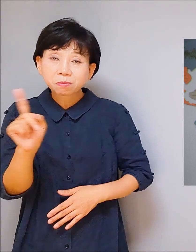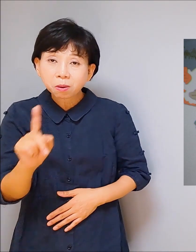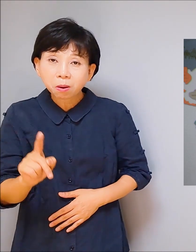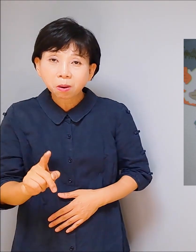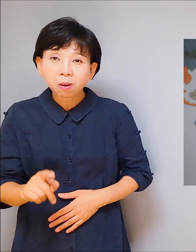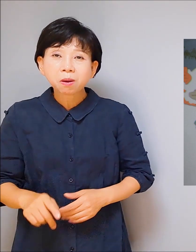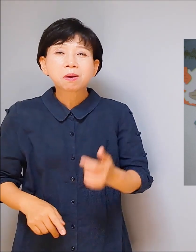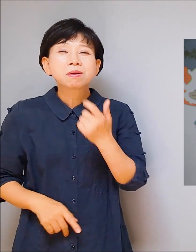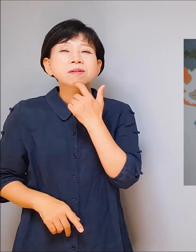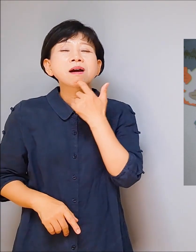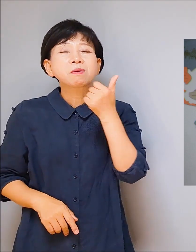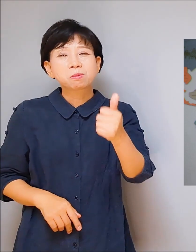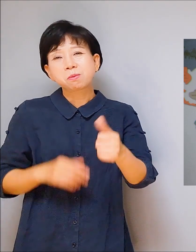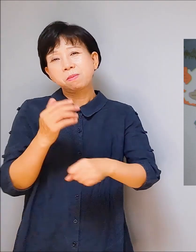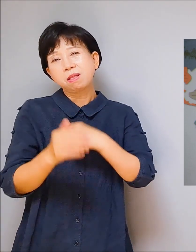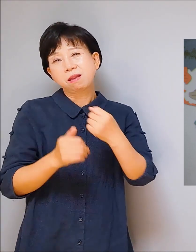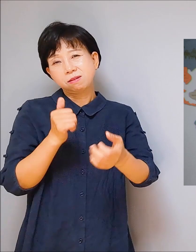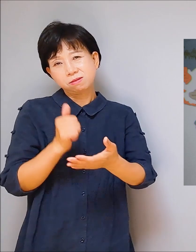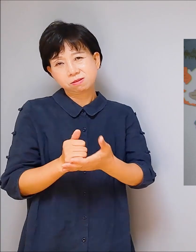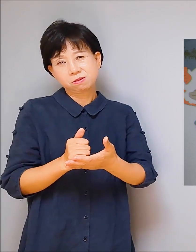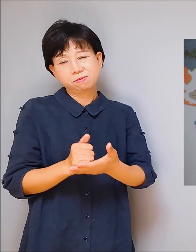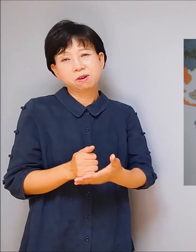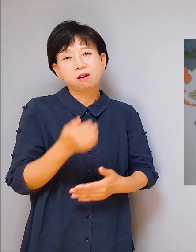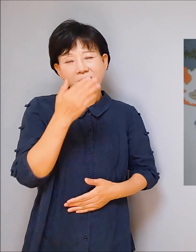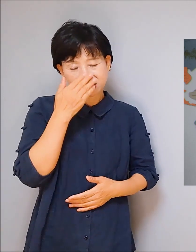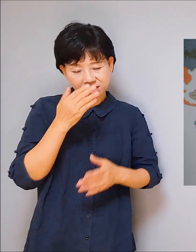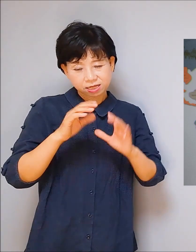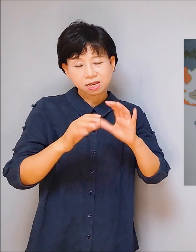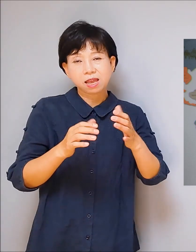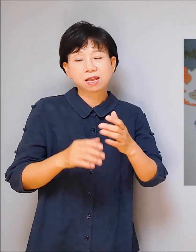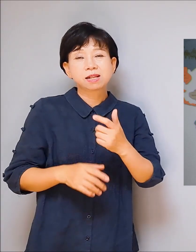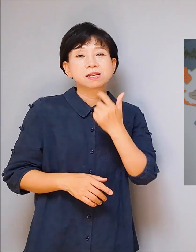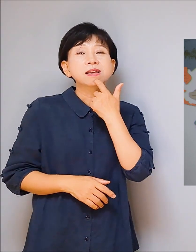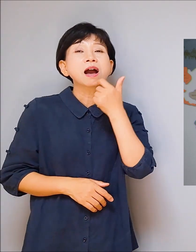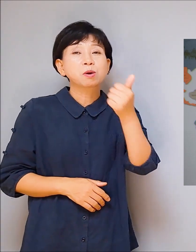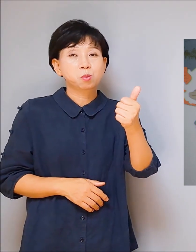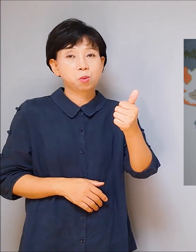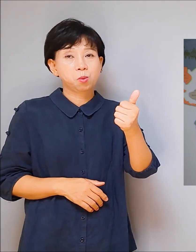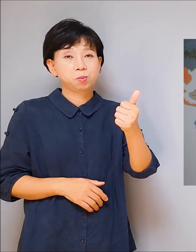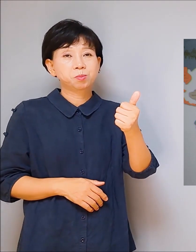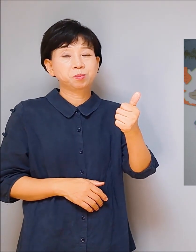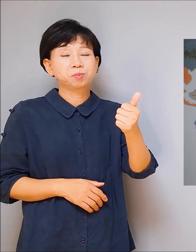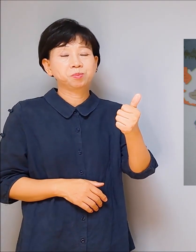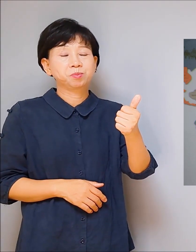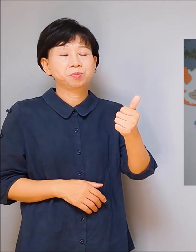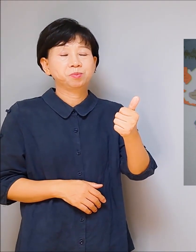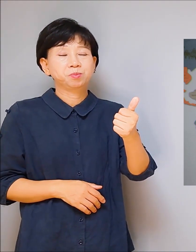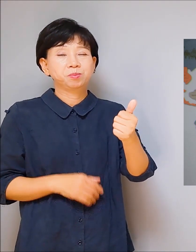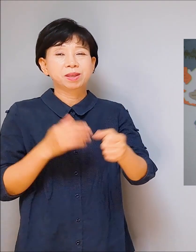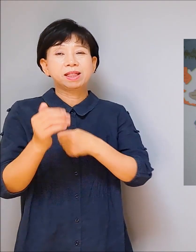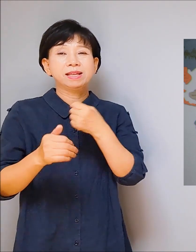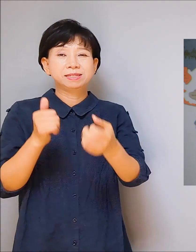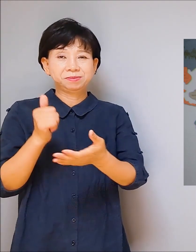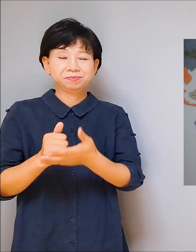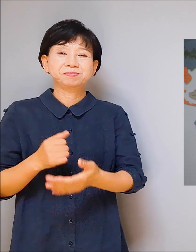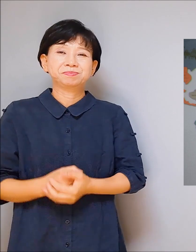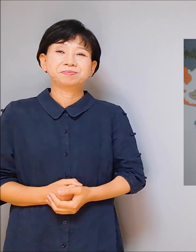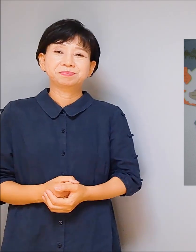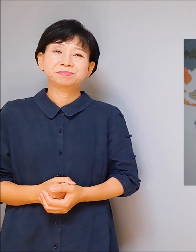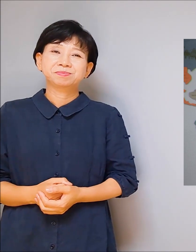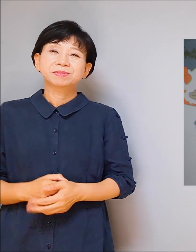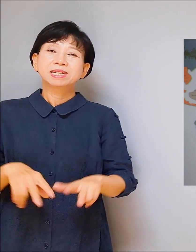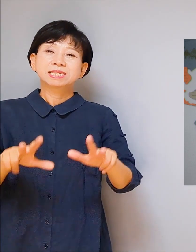엘로헤 이스라엘. 여기서 이스라엘은 야곱의 이름이잖아요. 나라 이름이기도 하지만 야곱이